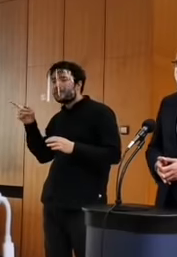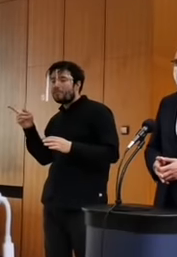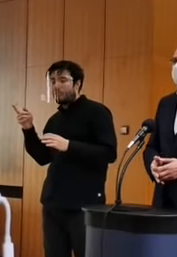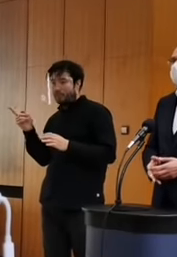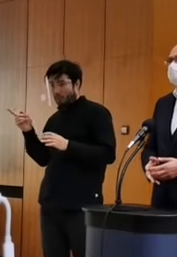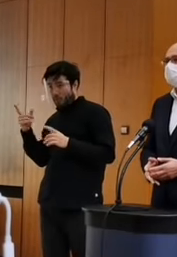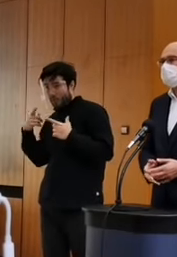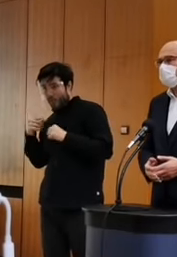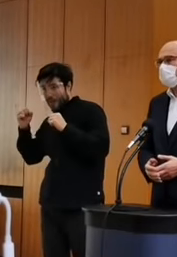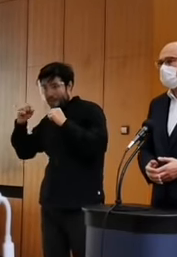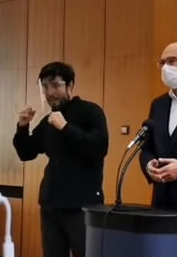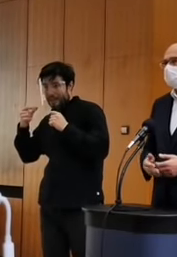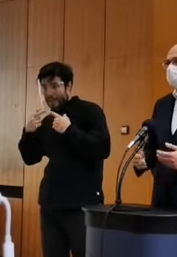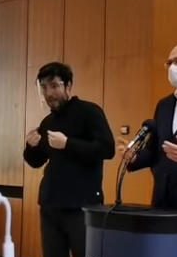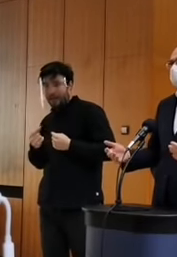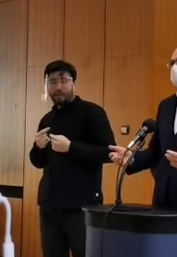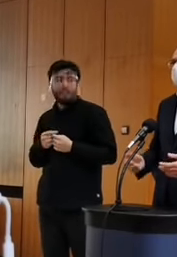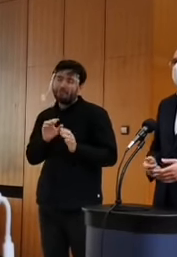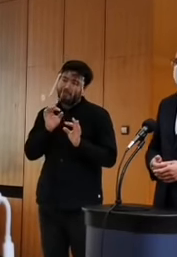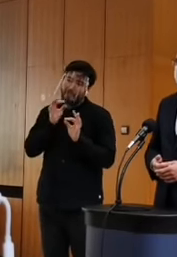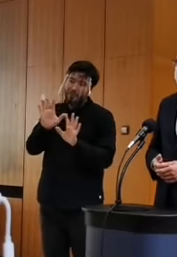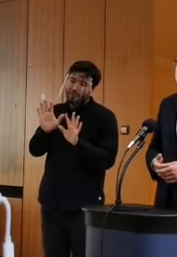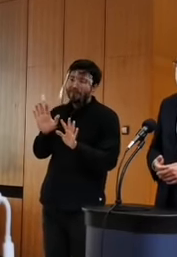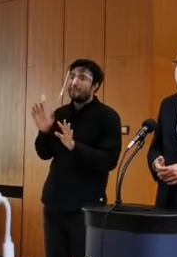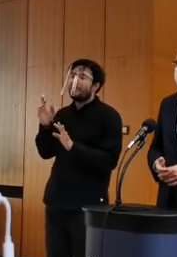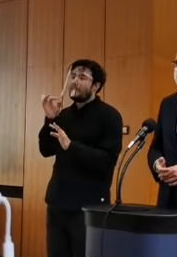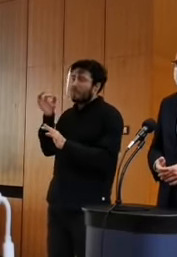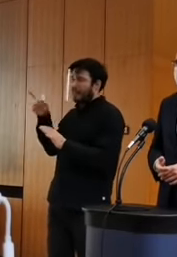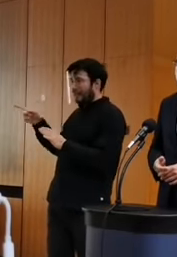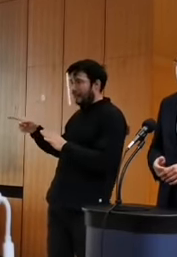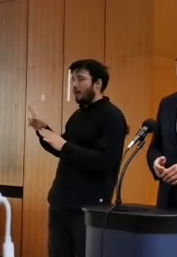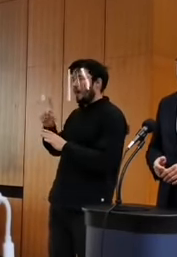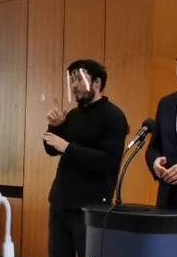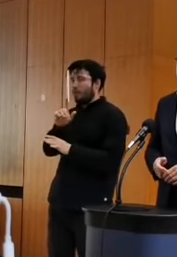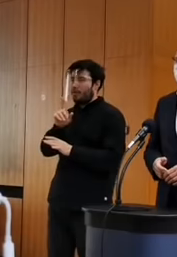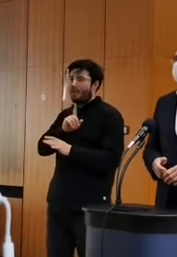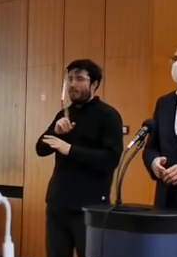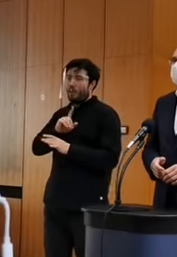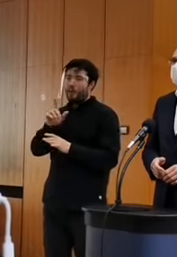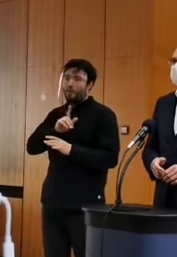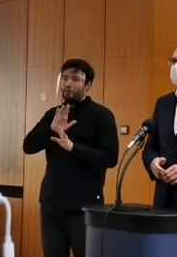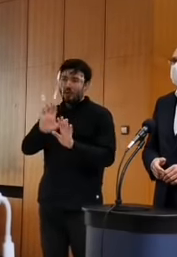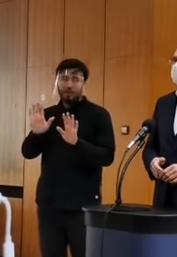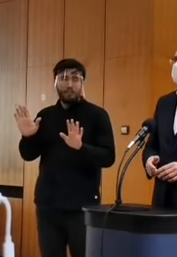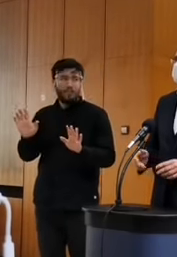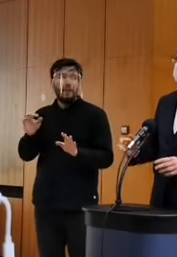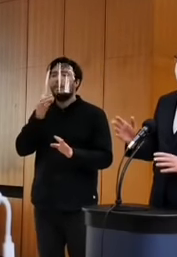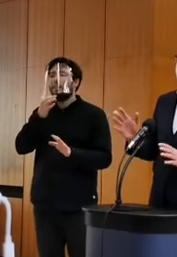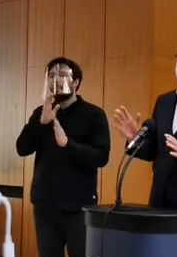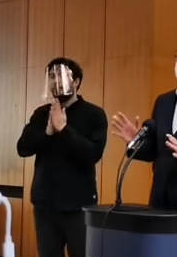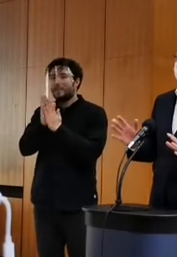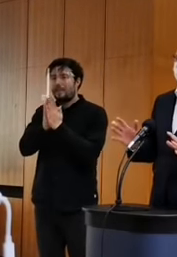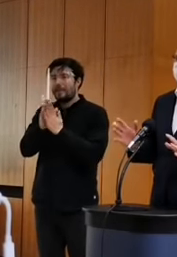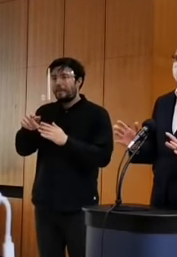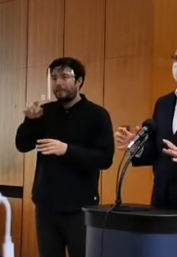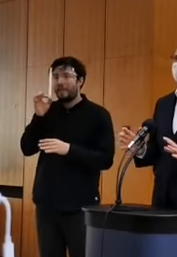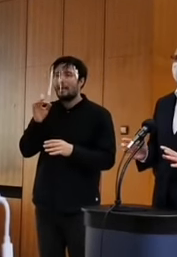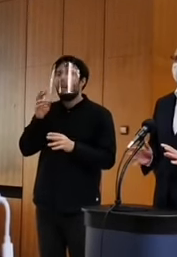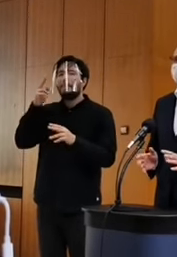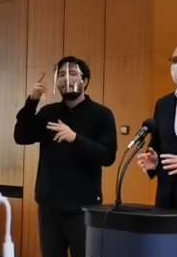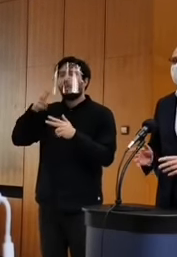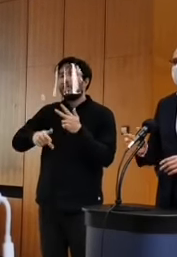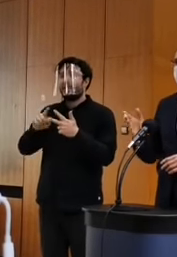To sa prosím vás, buď spýtajte ich, alebo si chvíľu počkajte. Dobre, tak prosím vás pekne, skúsme, že